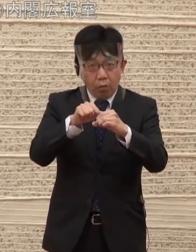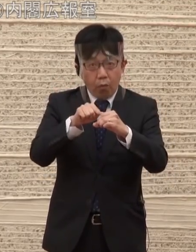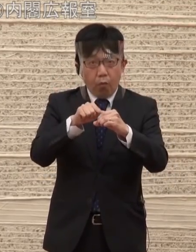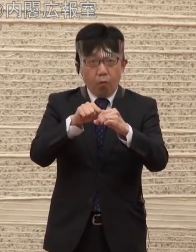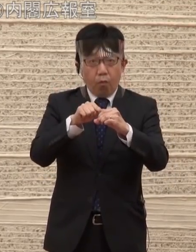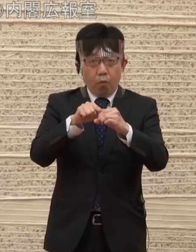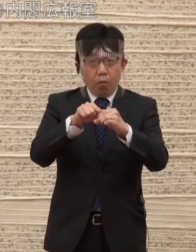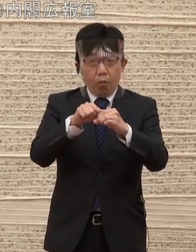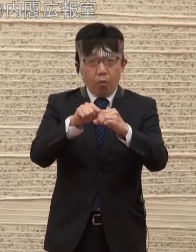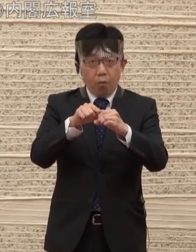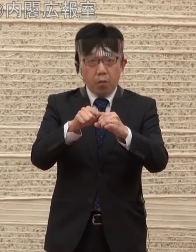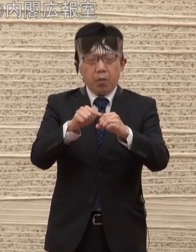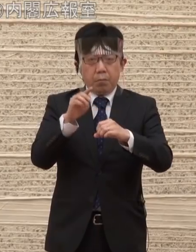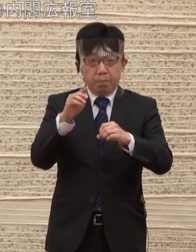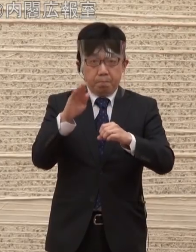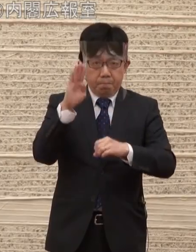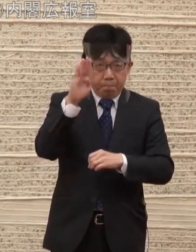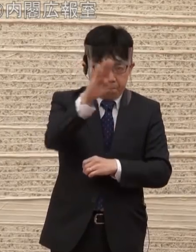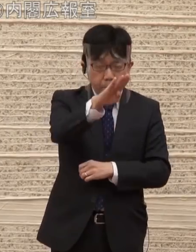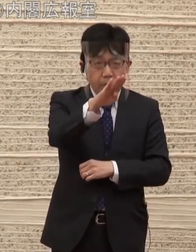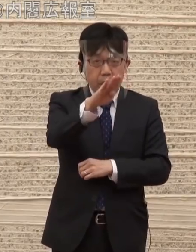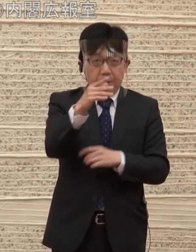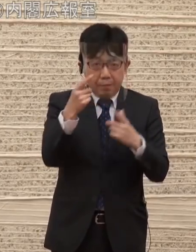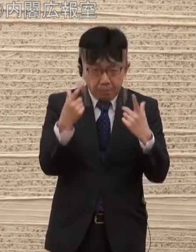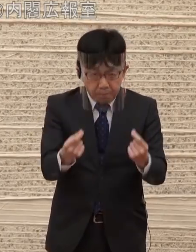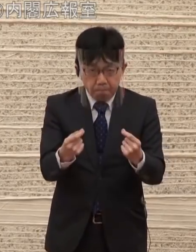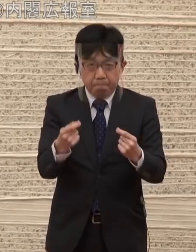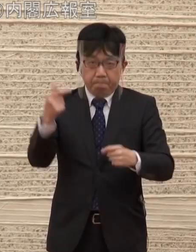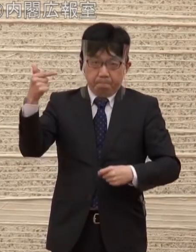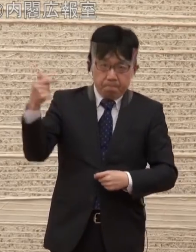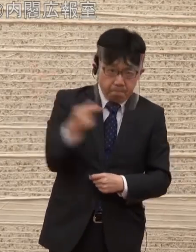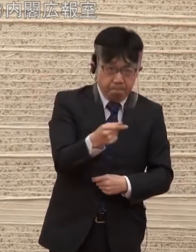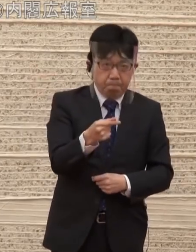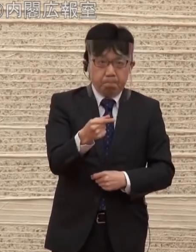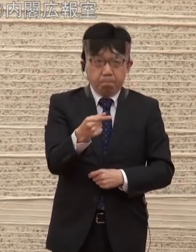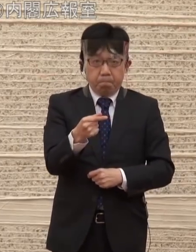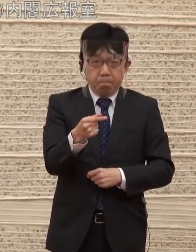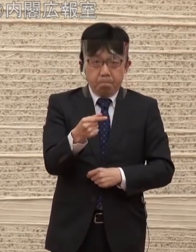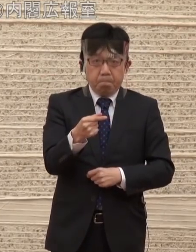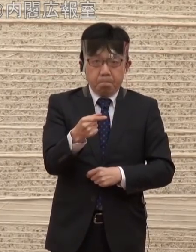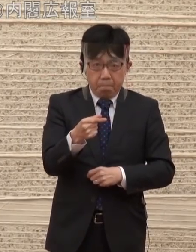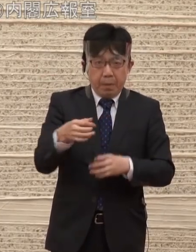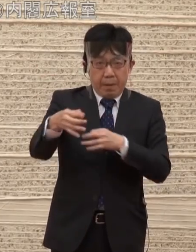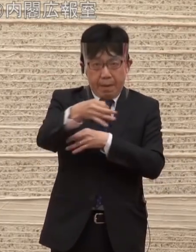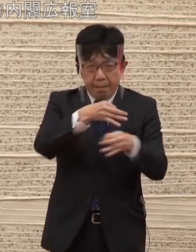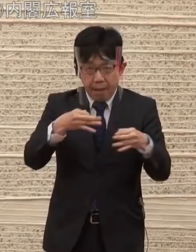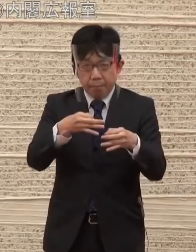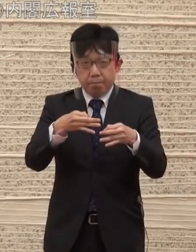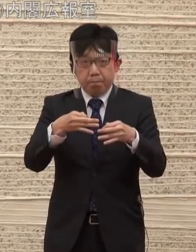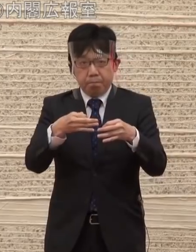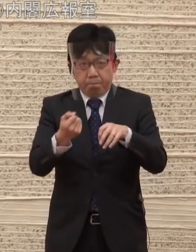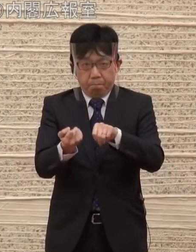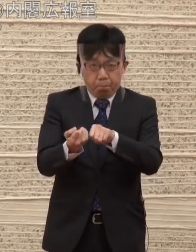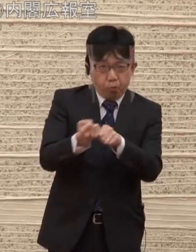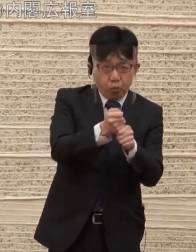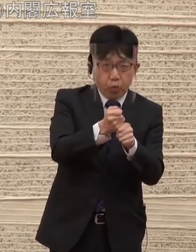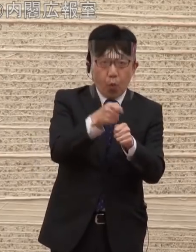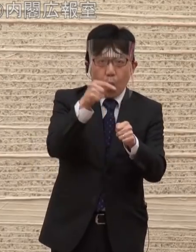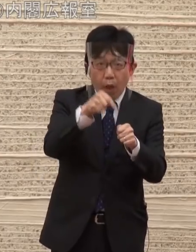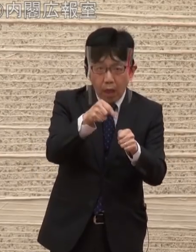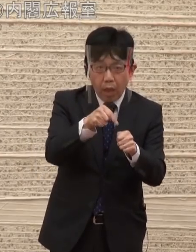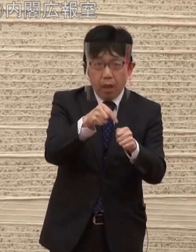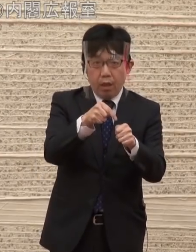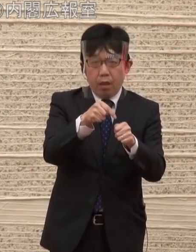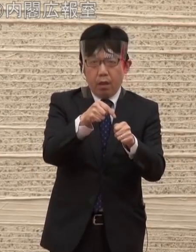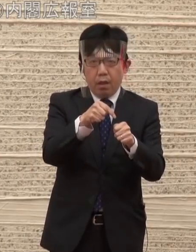を完全に克服して打ち勝ちですね経済をしっかりと回付させていくその間